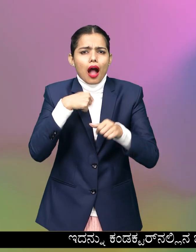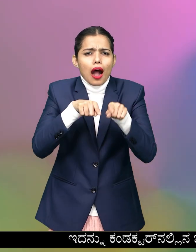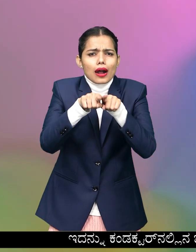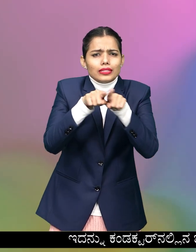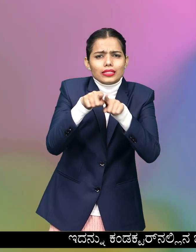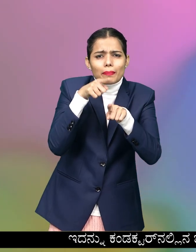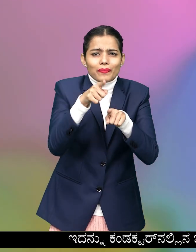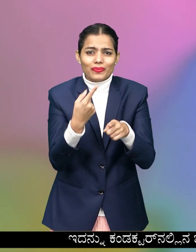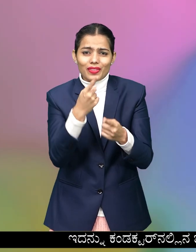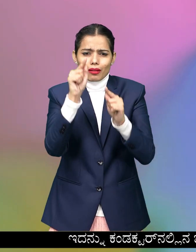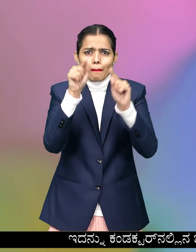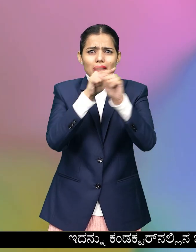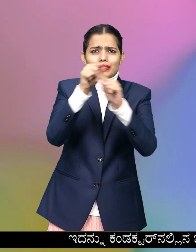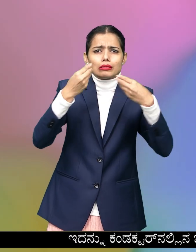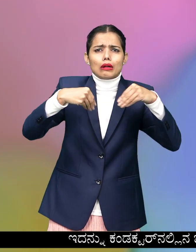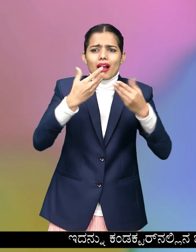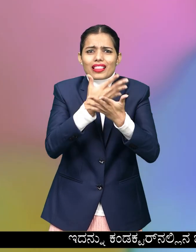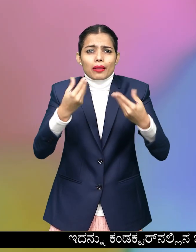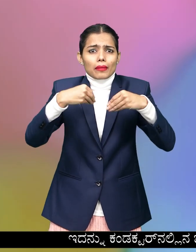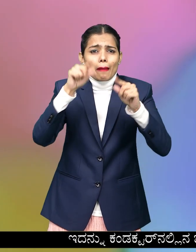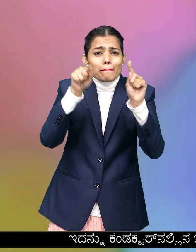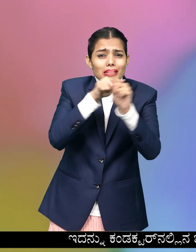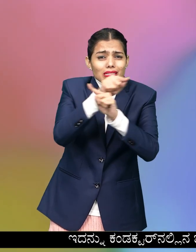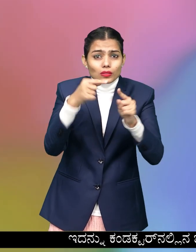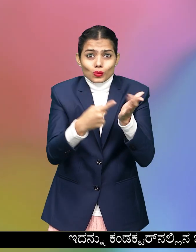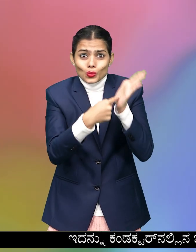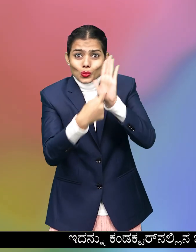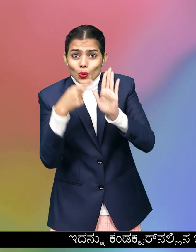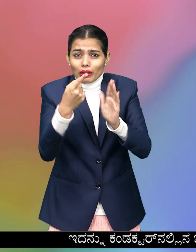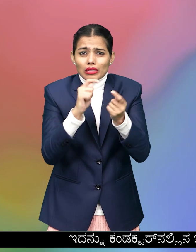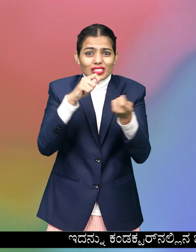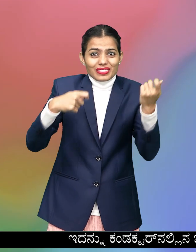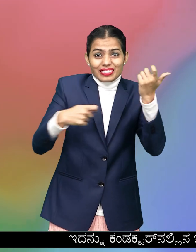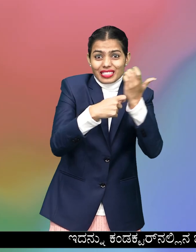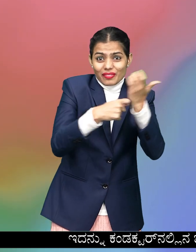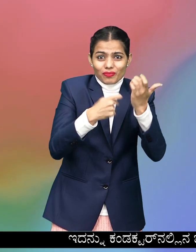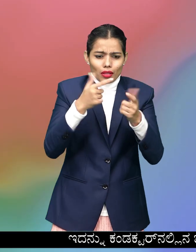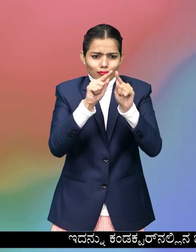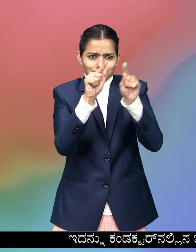ಇದನ್ನು ಕಂಡಕ್ಟರ್ನಲ್ಲಿನ ಚಾರ್ಜ್ಗಳ ಹರಿವಿನ ದರ ಎಂದು ವ್ಯಾಖ್ಯಾನಿಸಲಾಗಿದೆ.